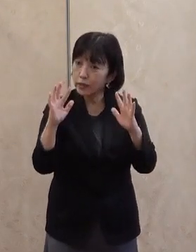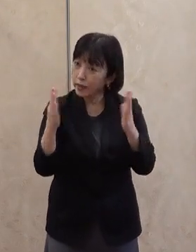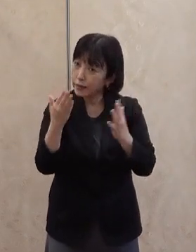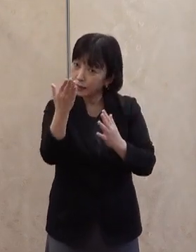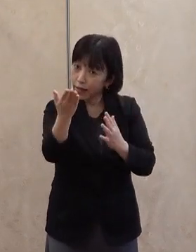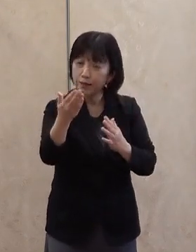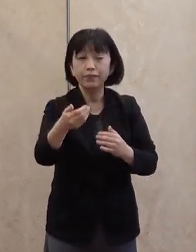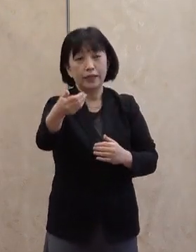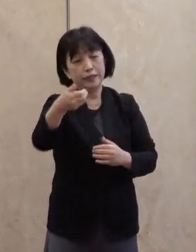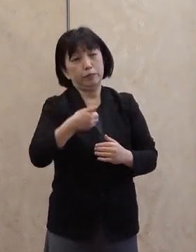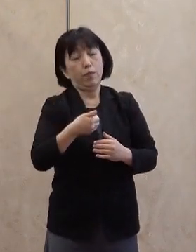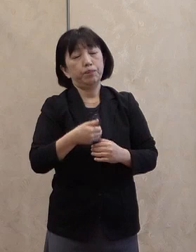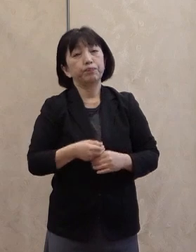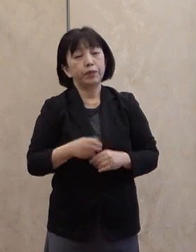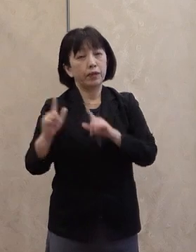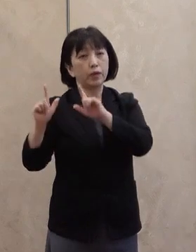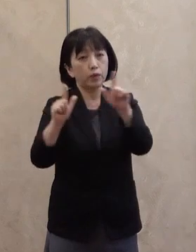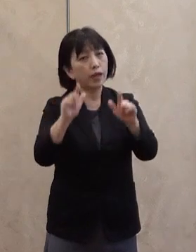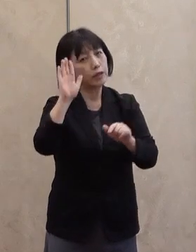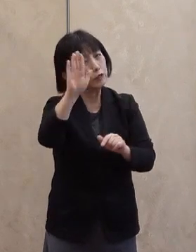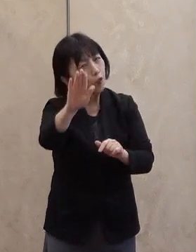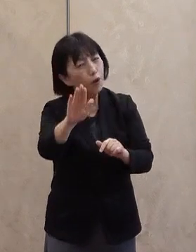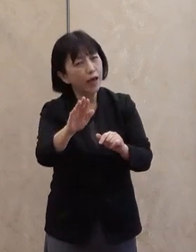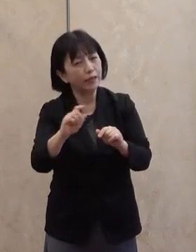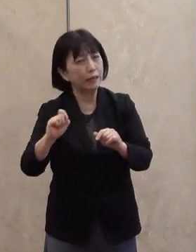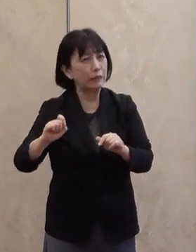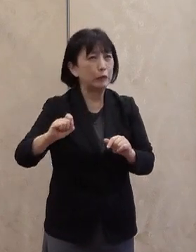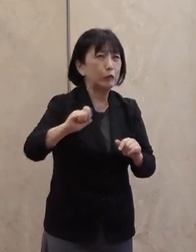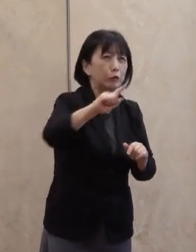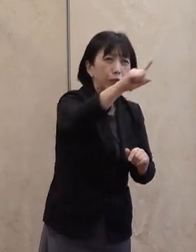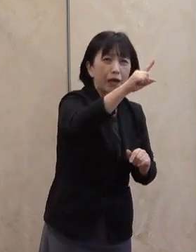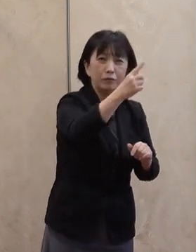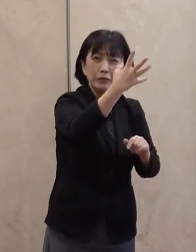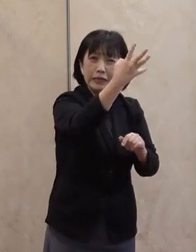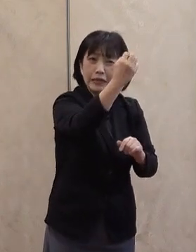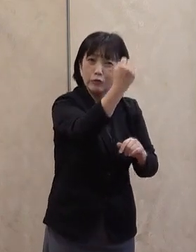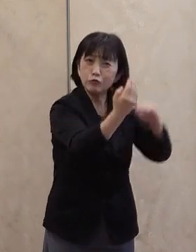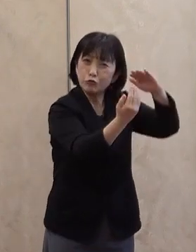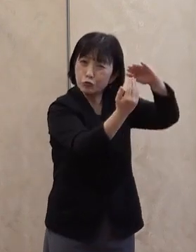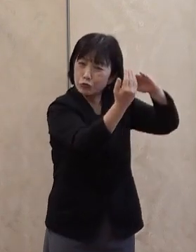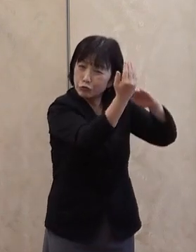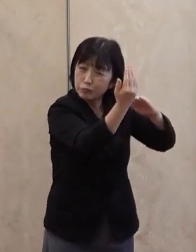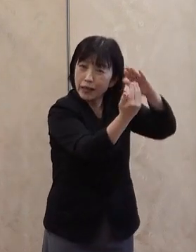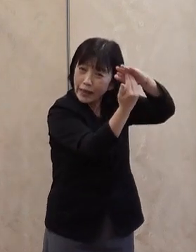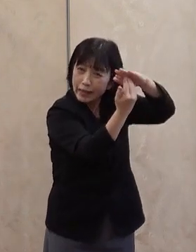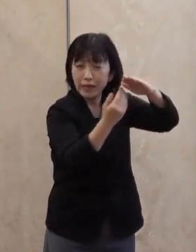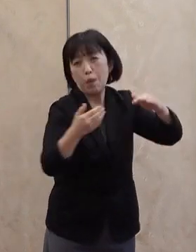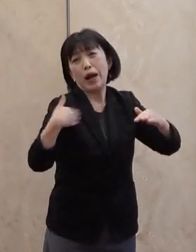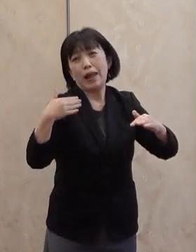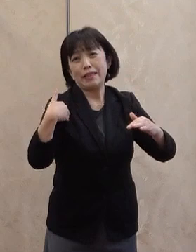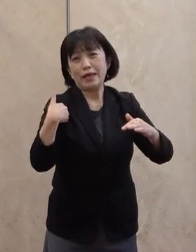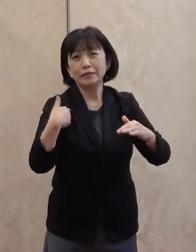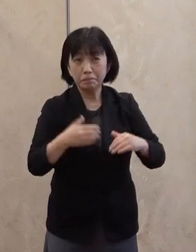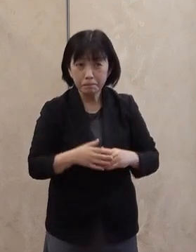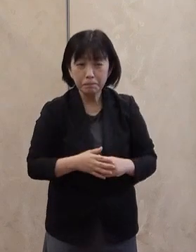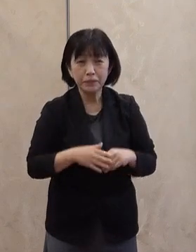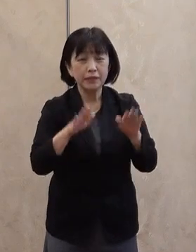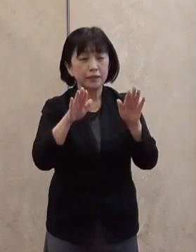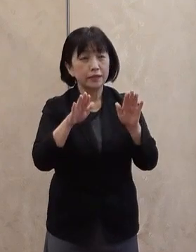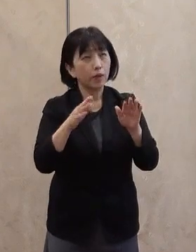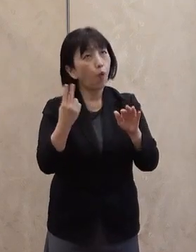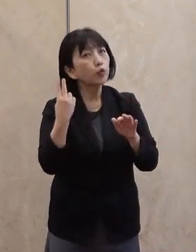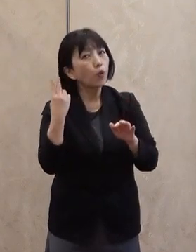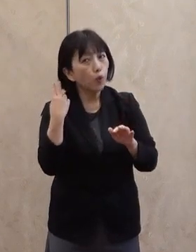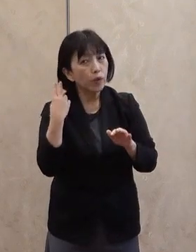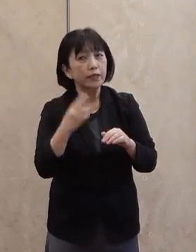か。 これ将来どうなるかというどのくらいの数が増えるかというのもなかなかわからないところでもあります。今おと